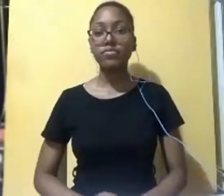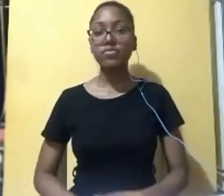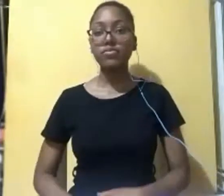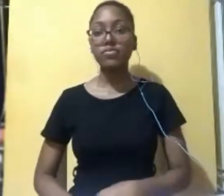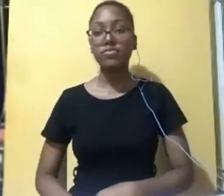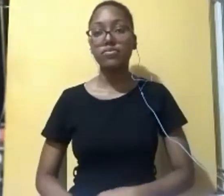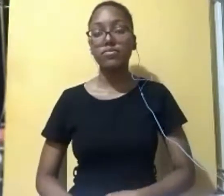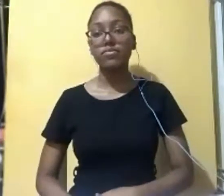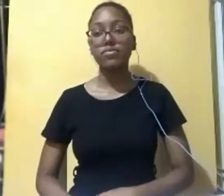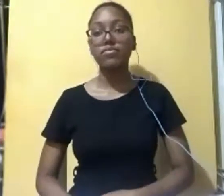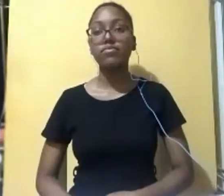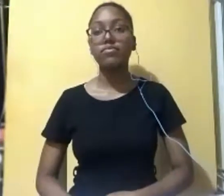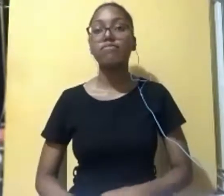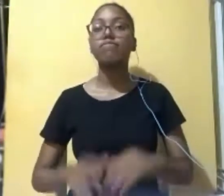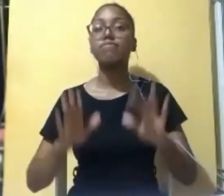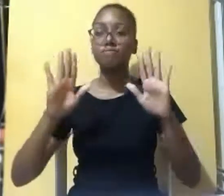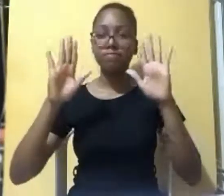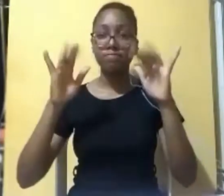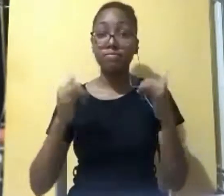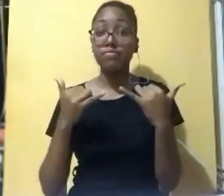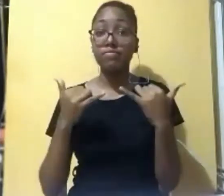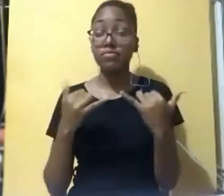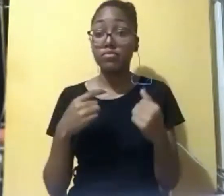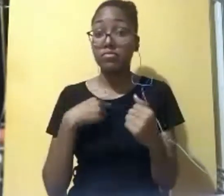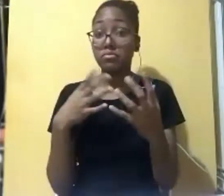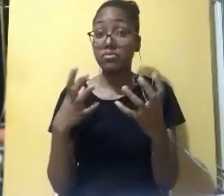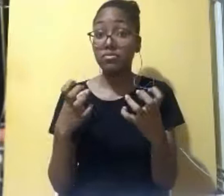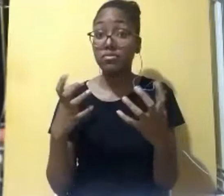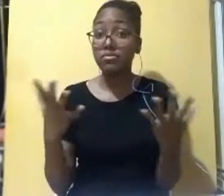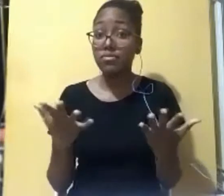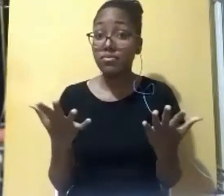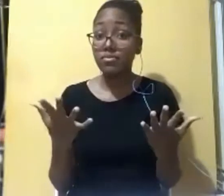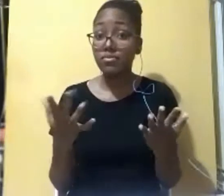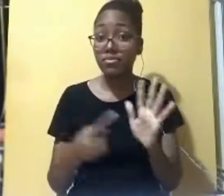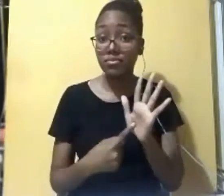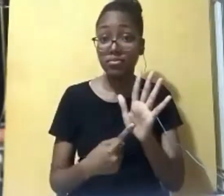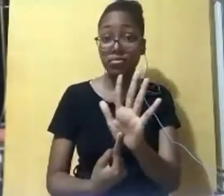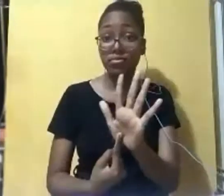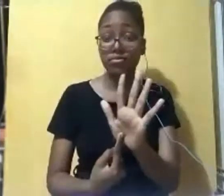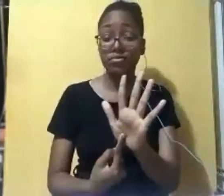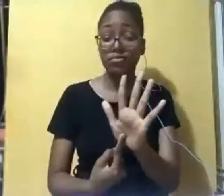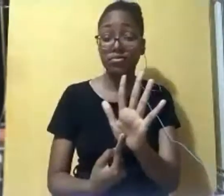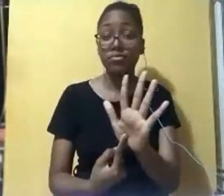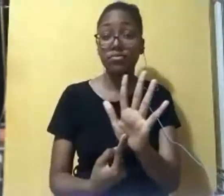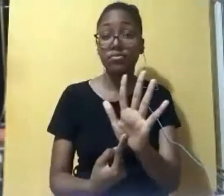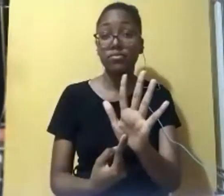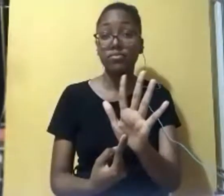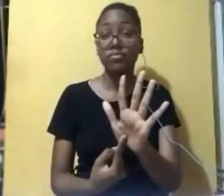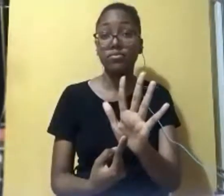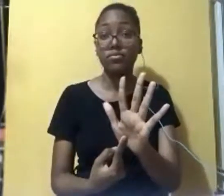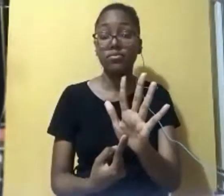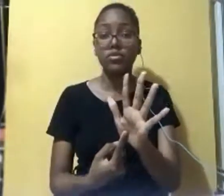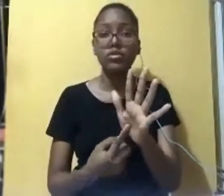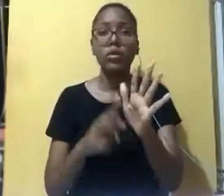Excelente. Ahora lo que quiero hacer es mostrar un corto video de una persona